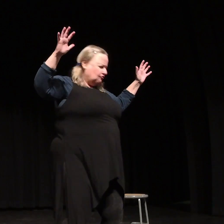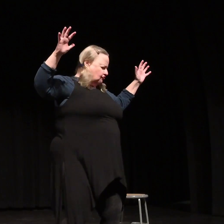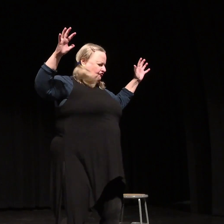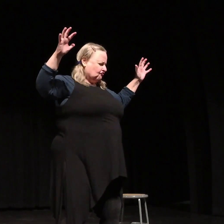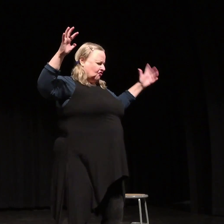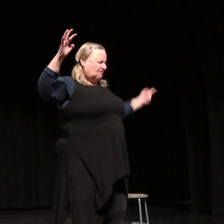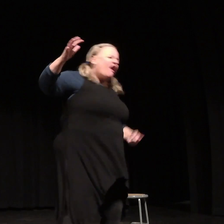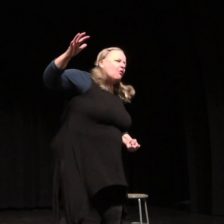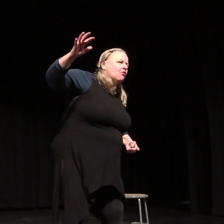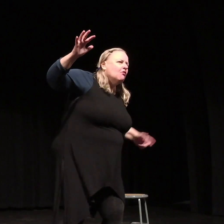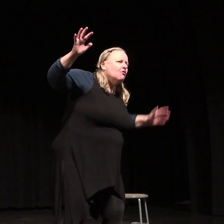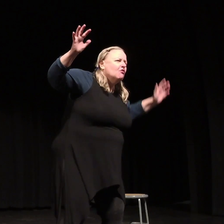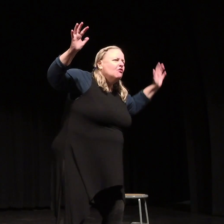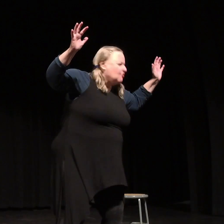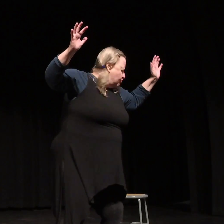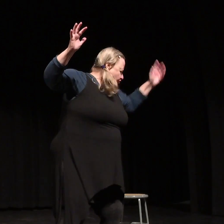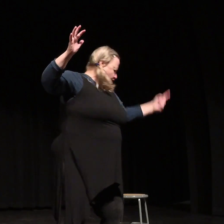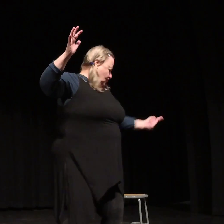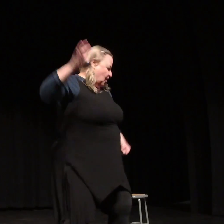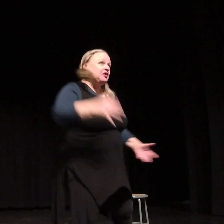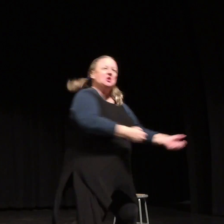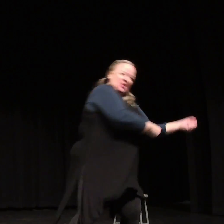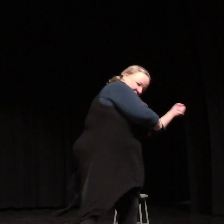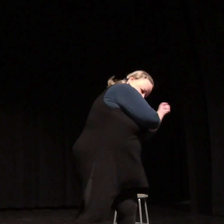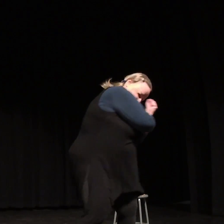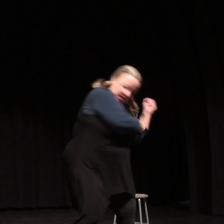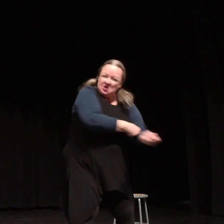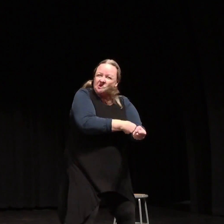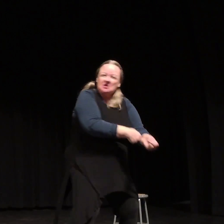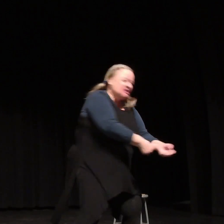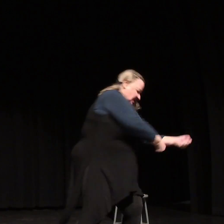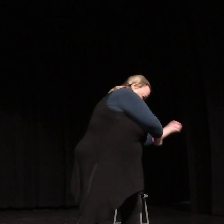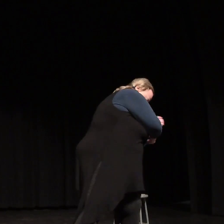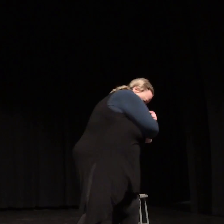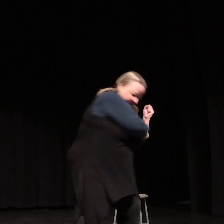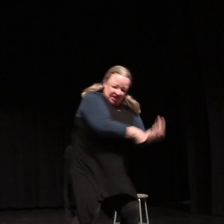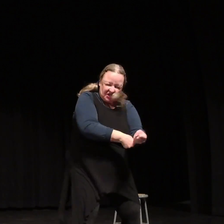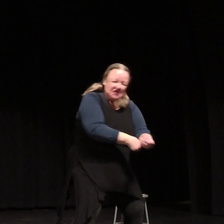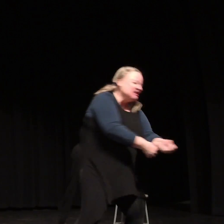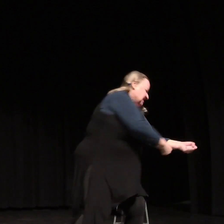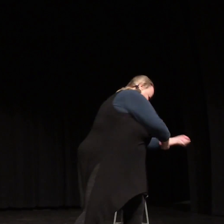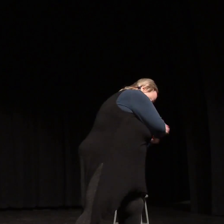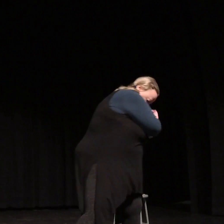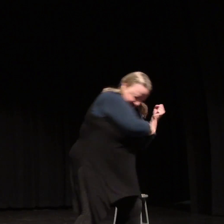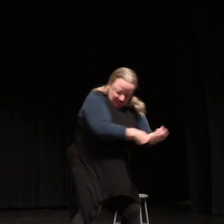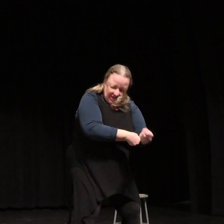Oh. OK. Un autre coup. Tao.